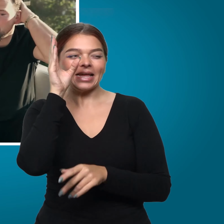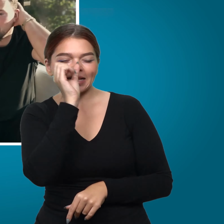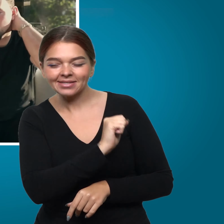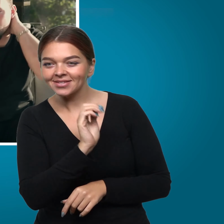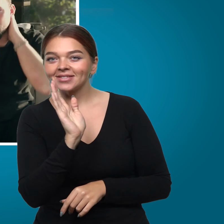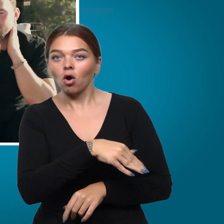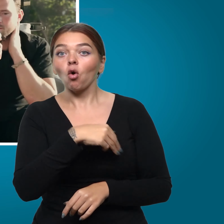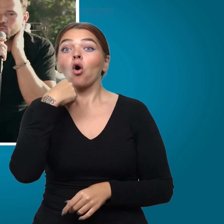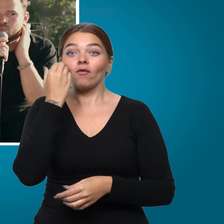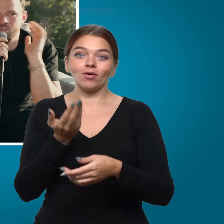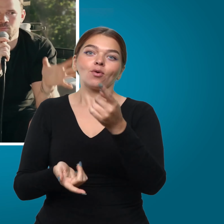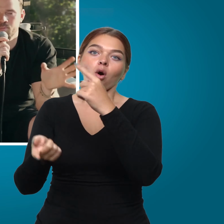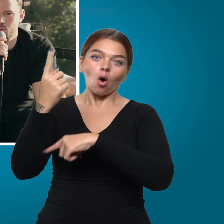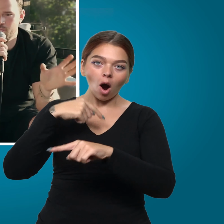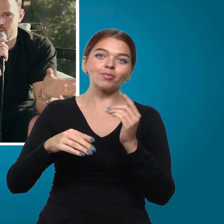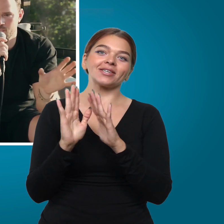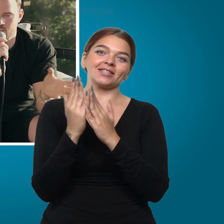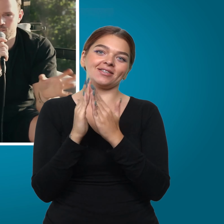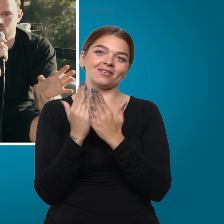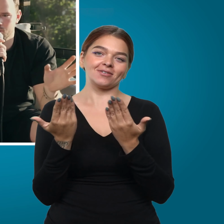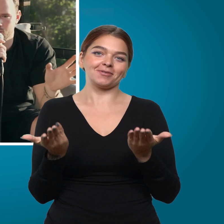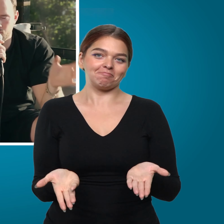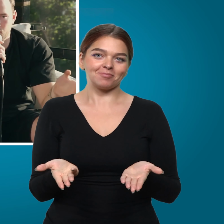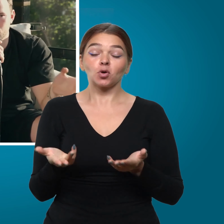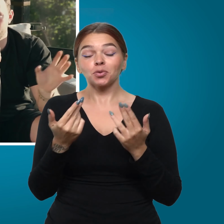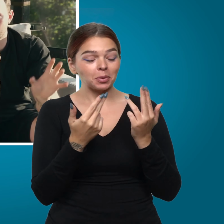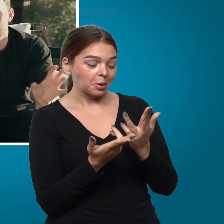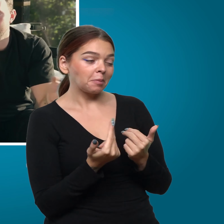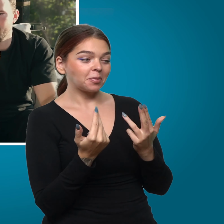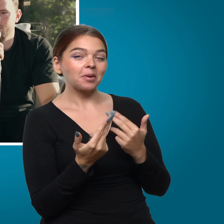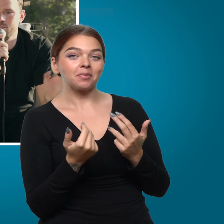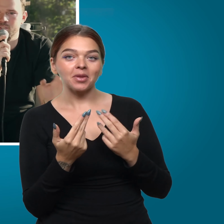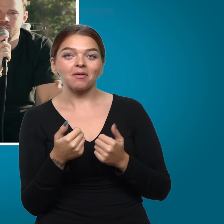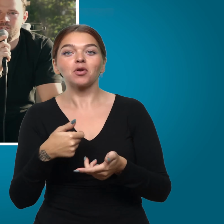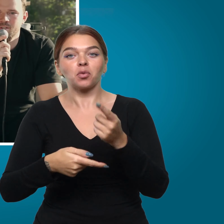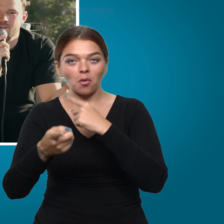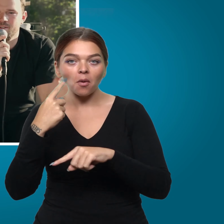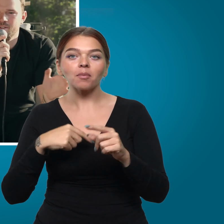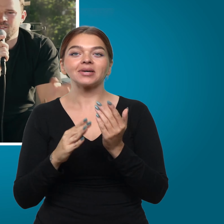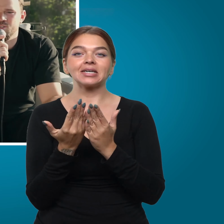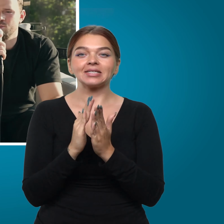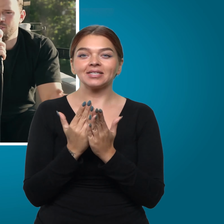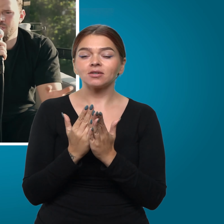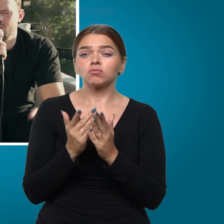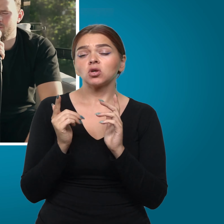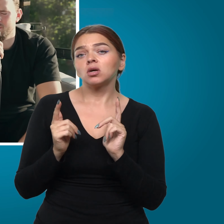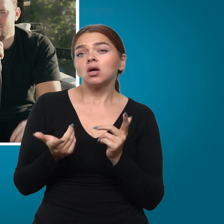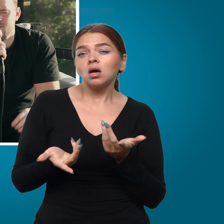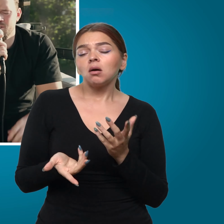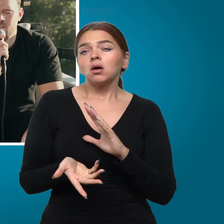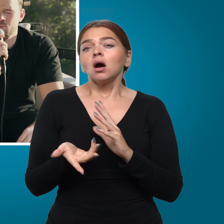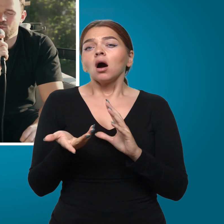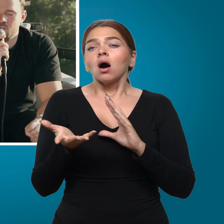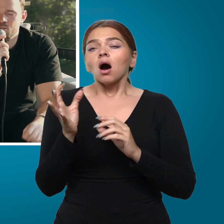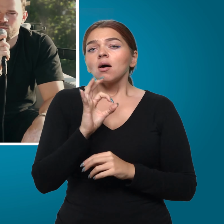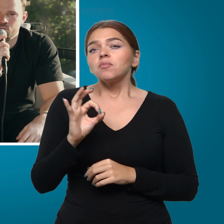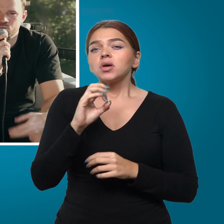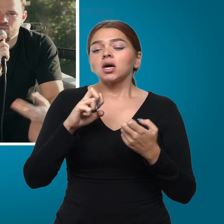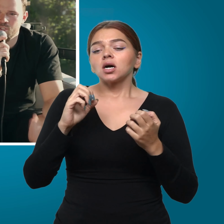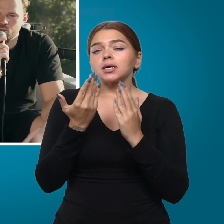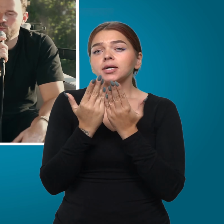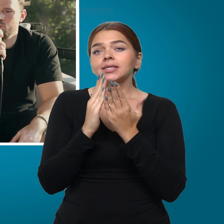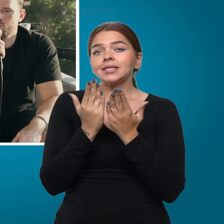su knygom ir ta, būtent ta probleminė dalis, kur ten yra 12-15 metų, tai ten iš tikrųjų tiek daug atsiranda gyvenimiškų klausimų ir